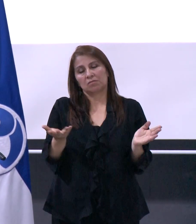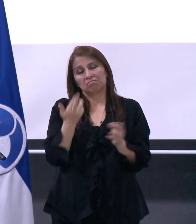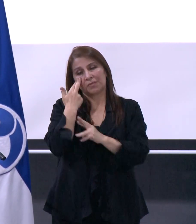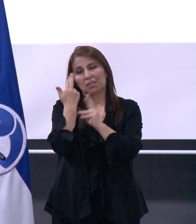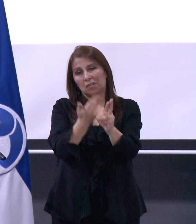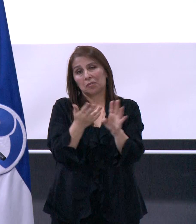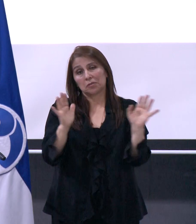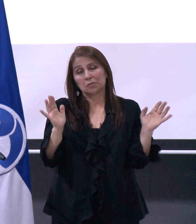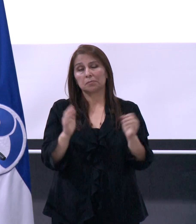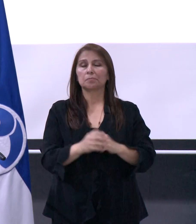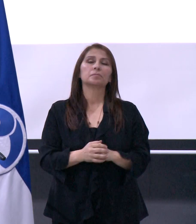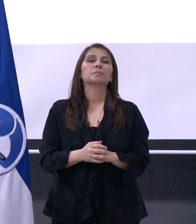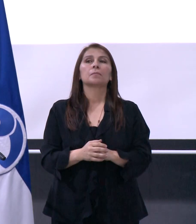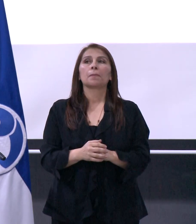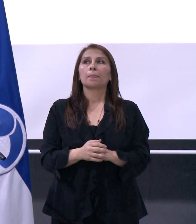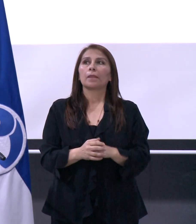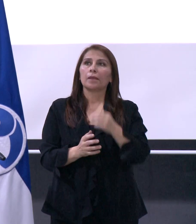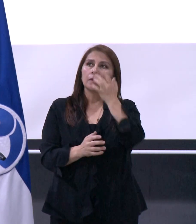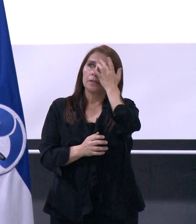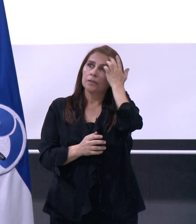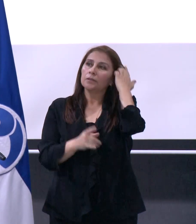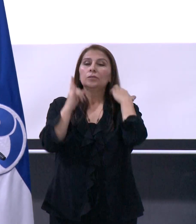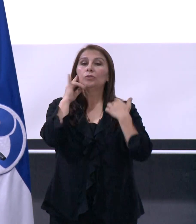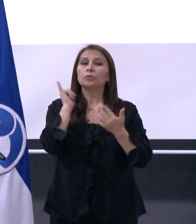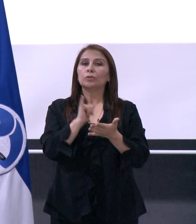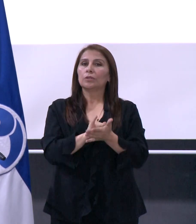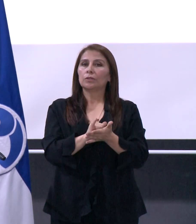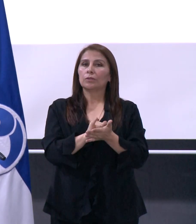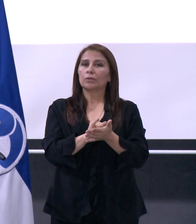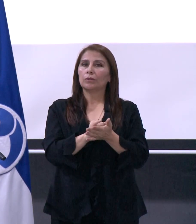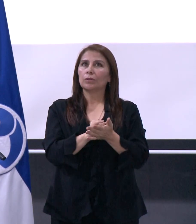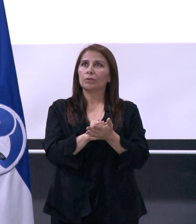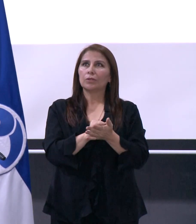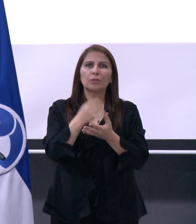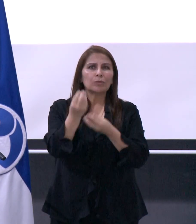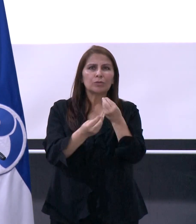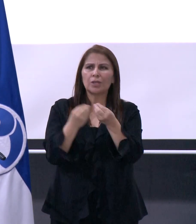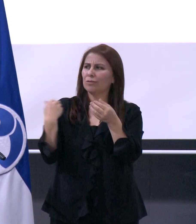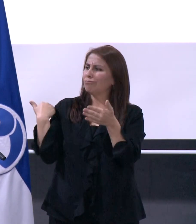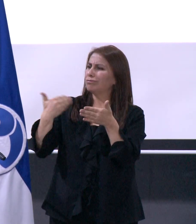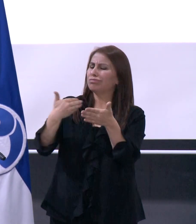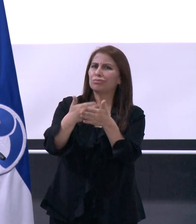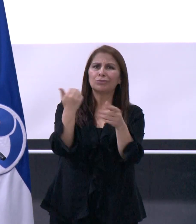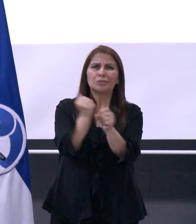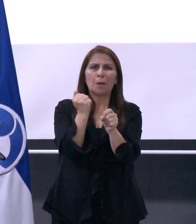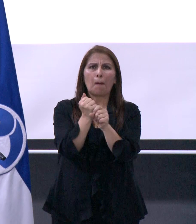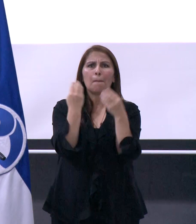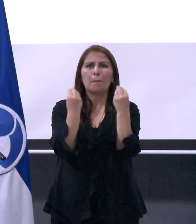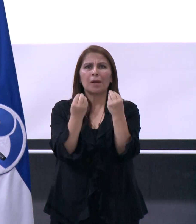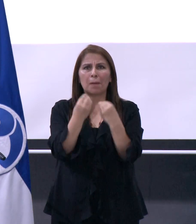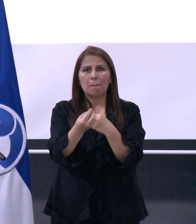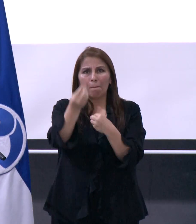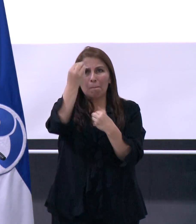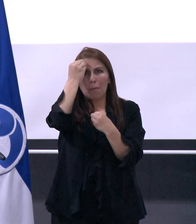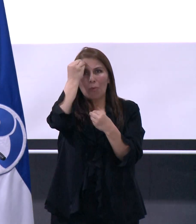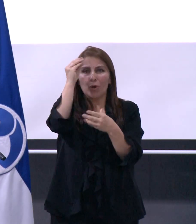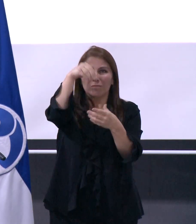no hemos hecho un trabajo por cultivar la memoria institucional